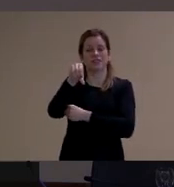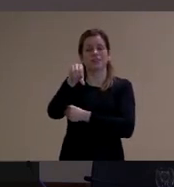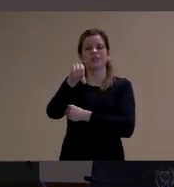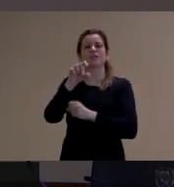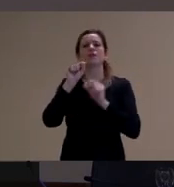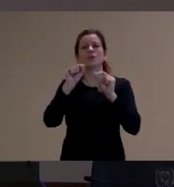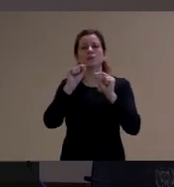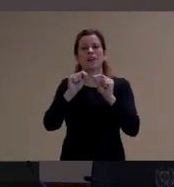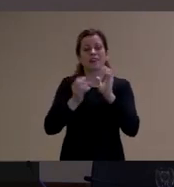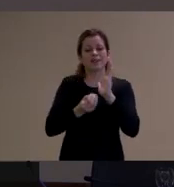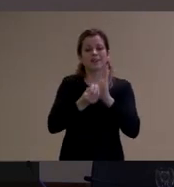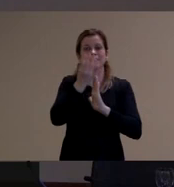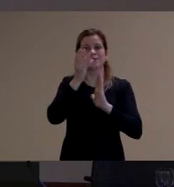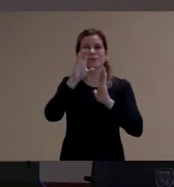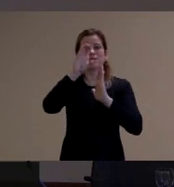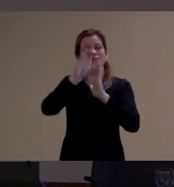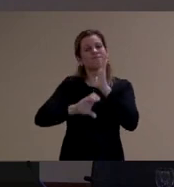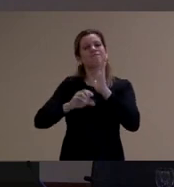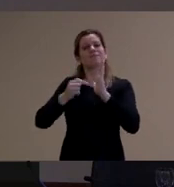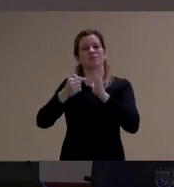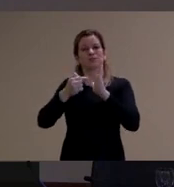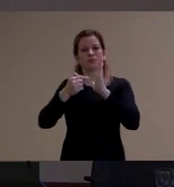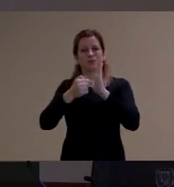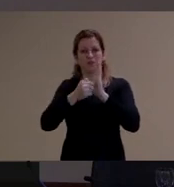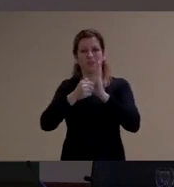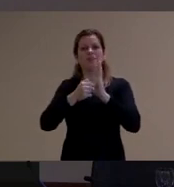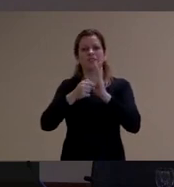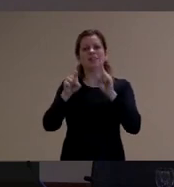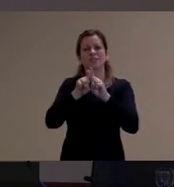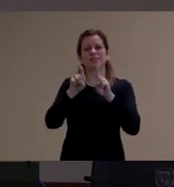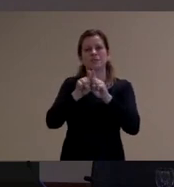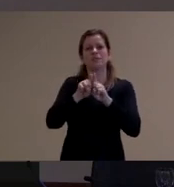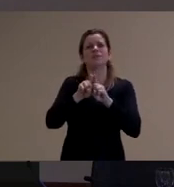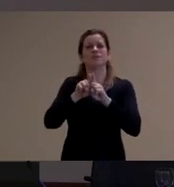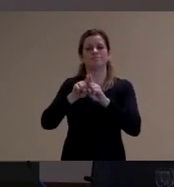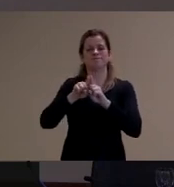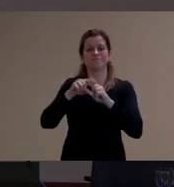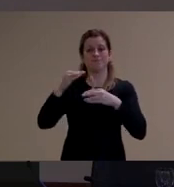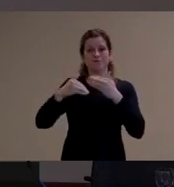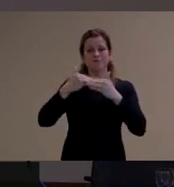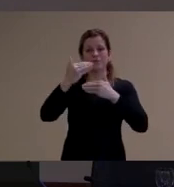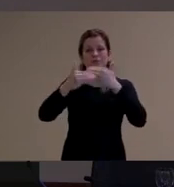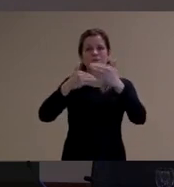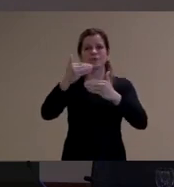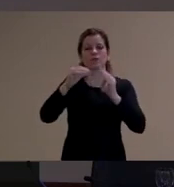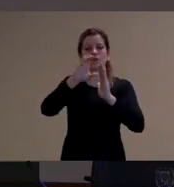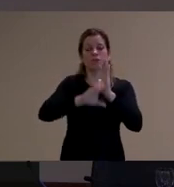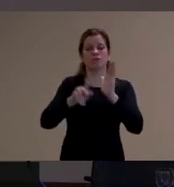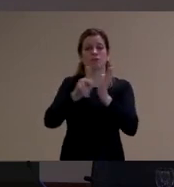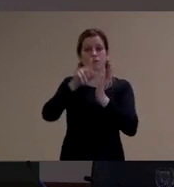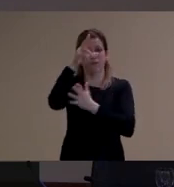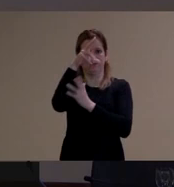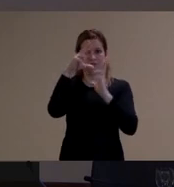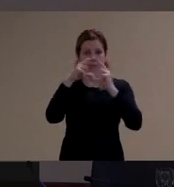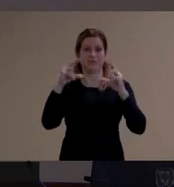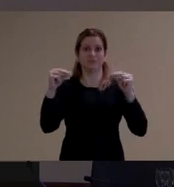construção do currículo né e das orientações curriculares da rede Municipal de Florianópolis e